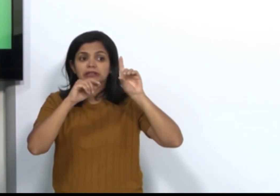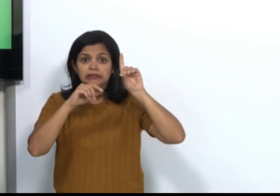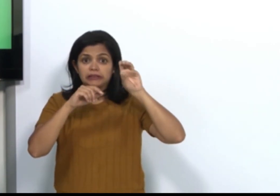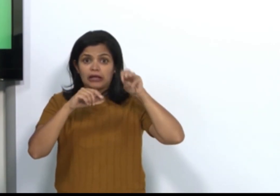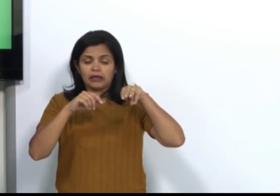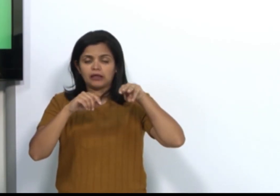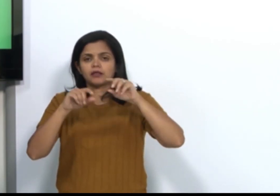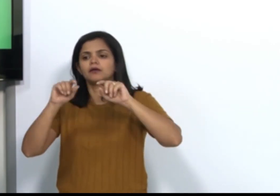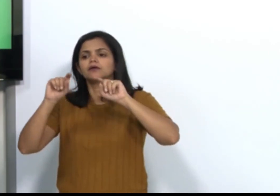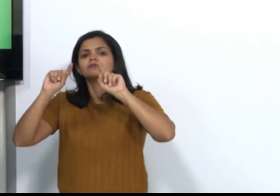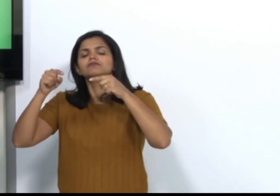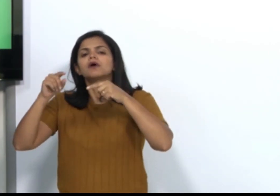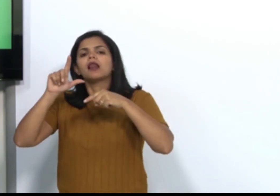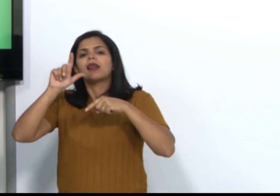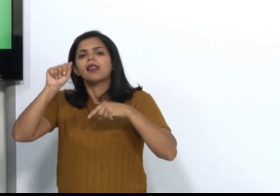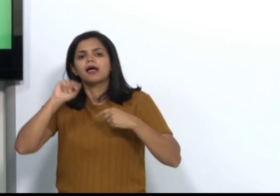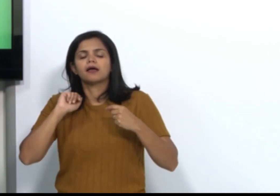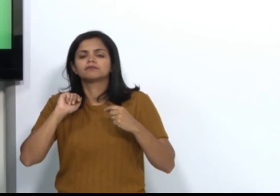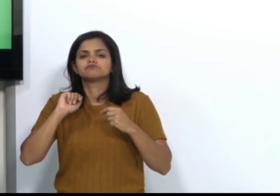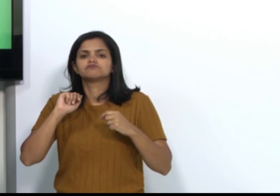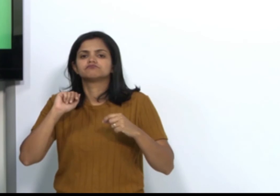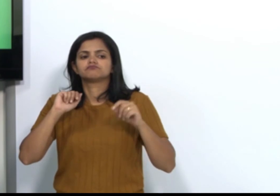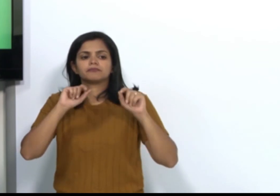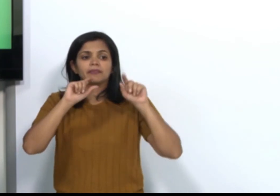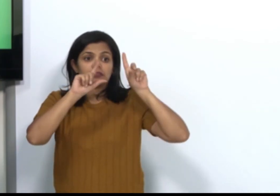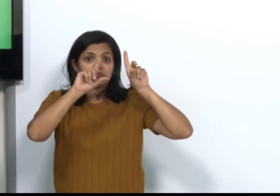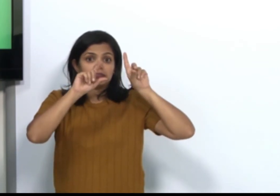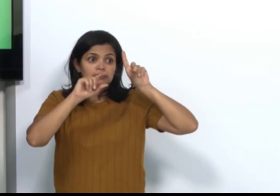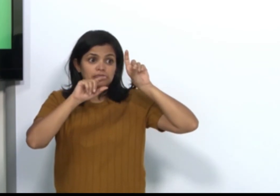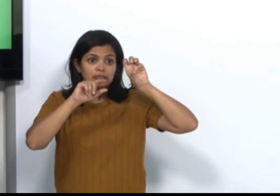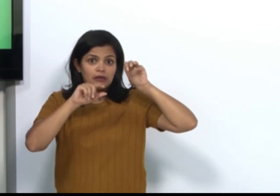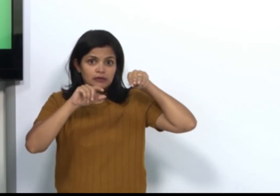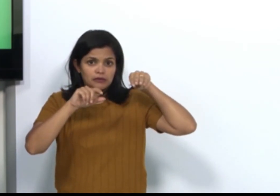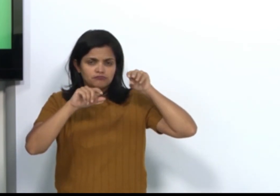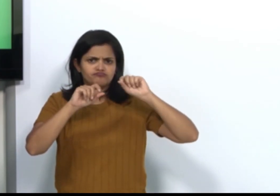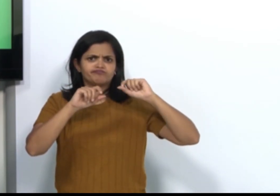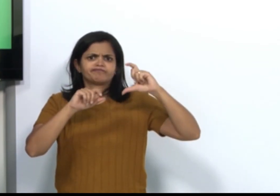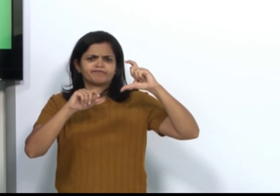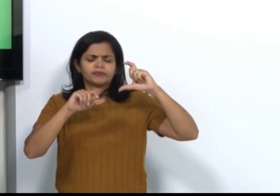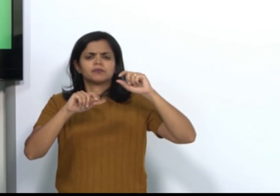Então, eu devo escrever DEM, entre aspas,